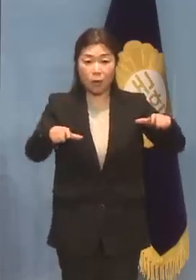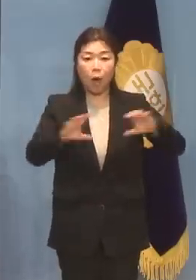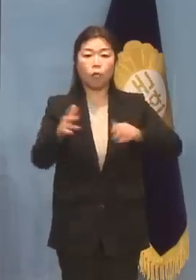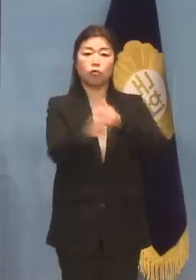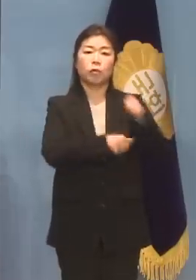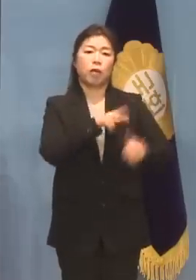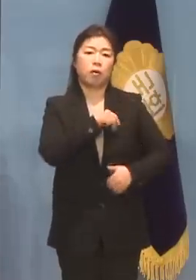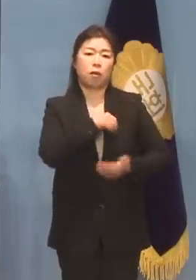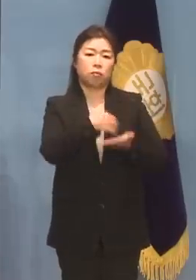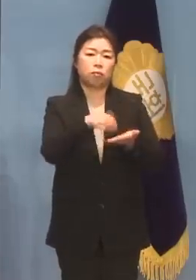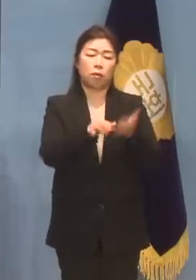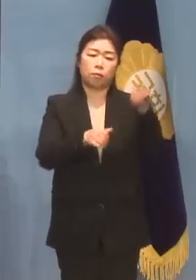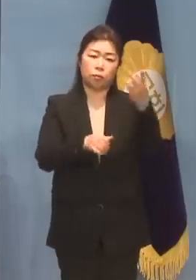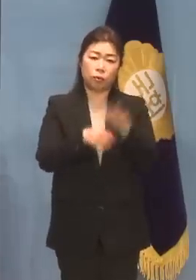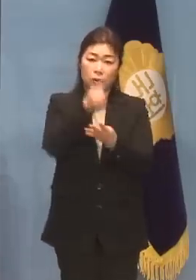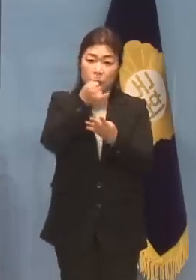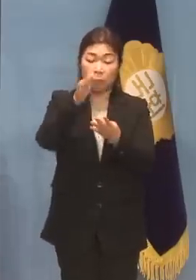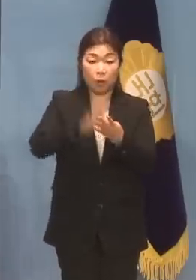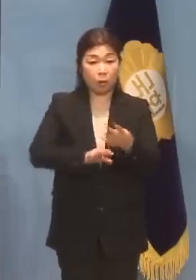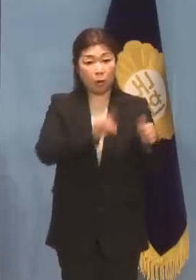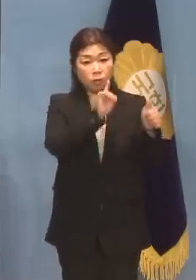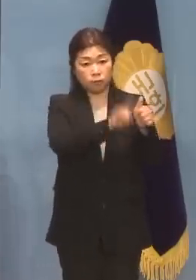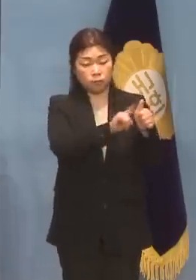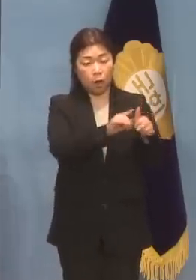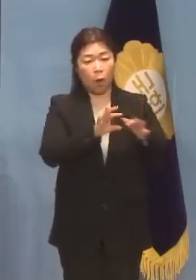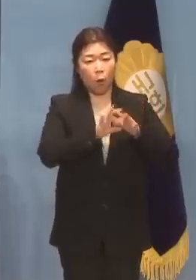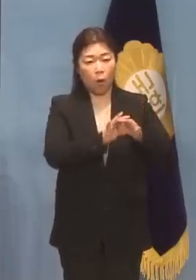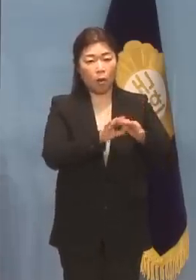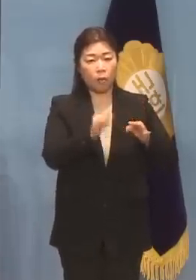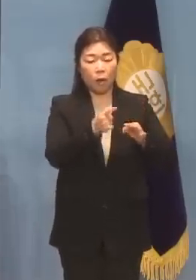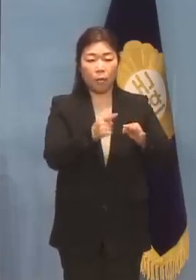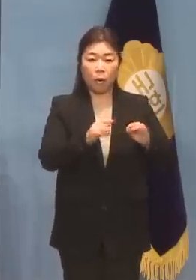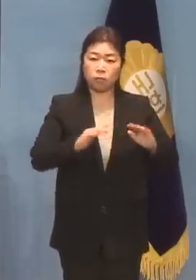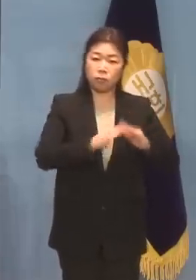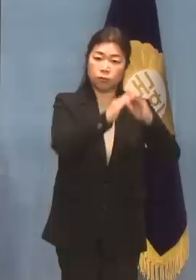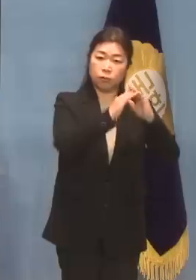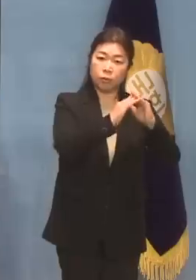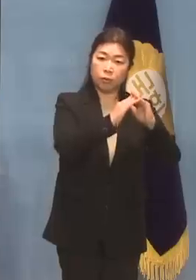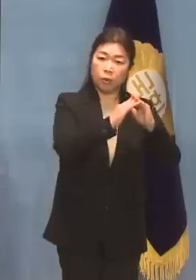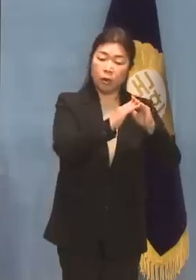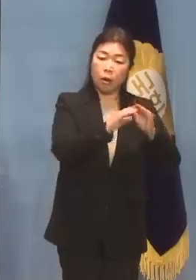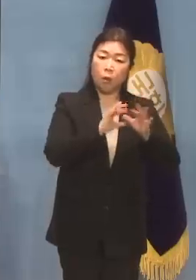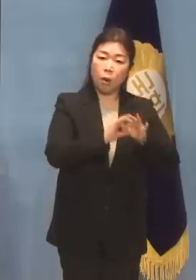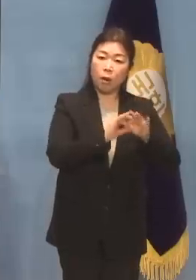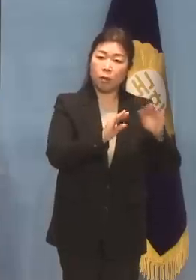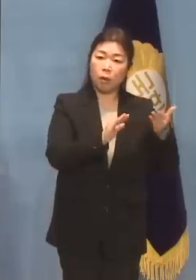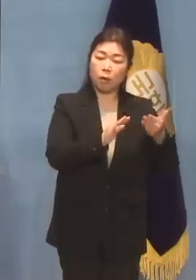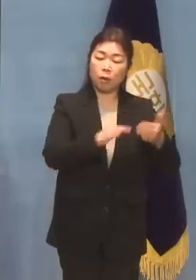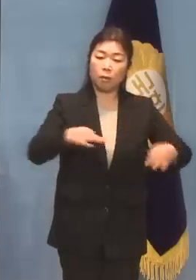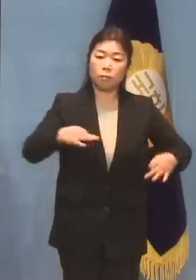근데 이 김기현 의원을 둘러싼 토착 토건비리 관련한 제보가